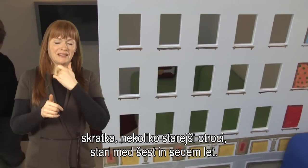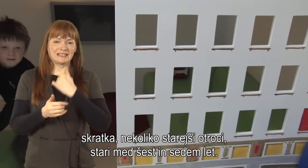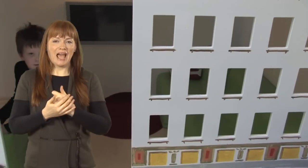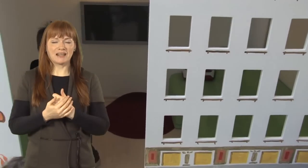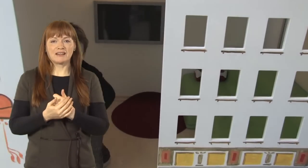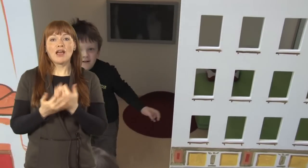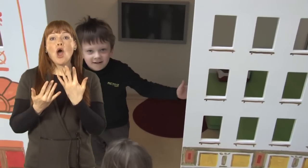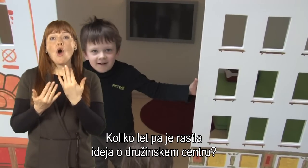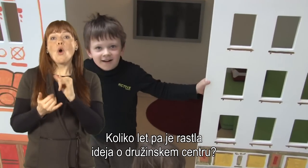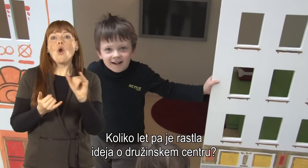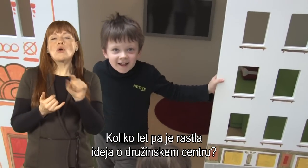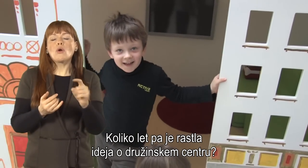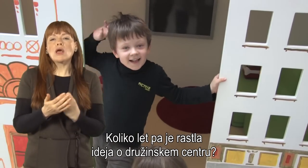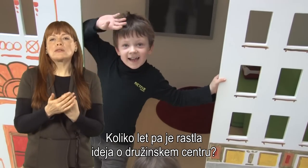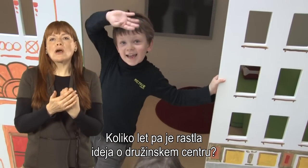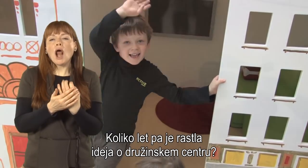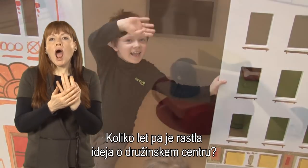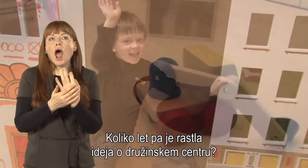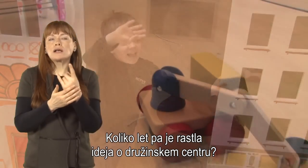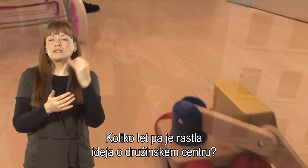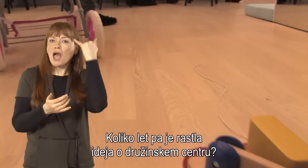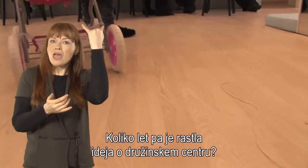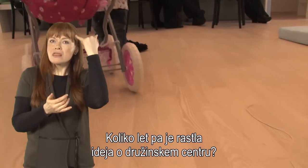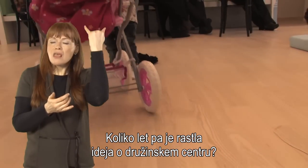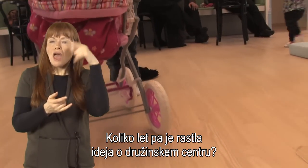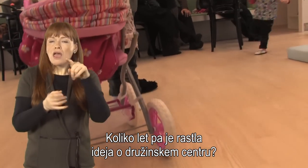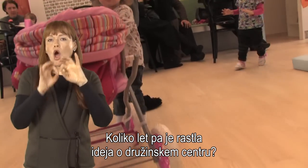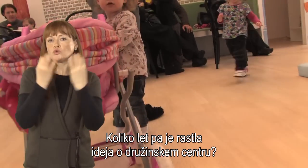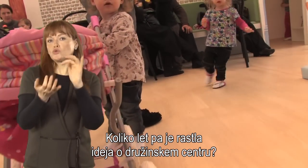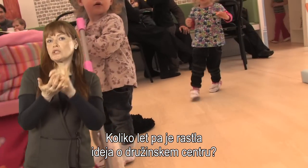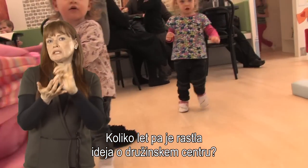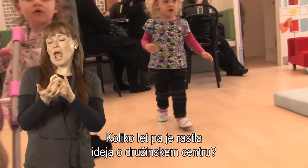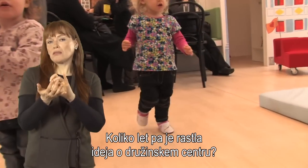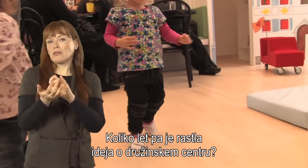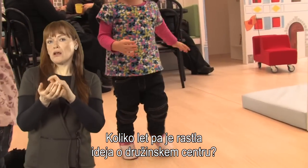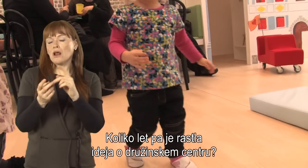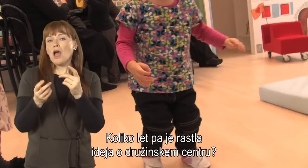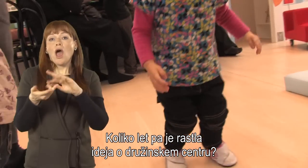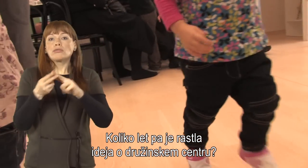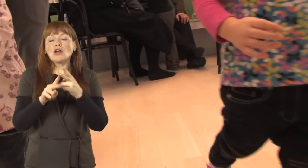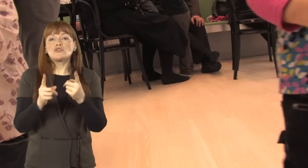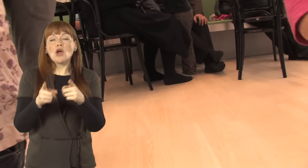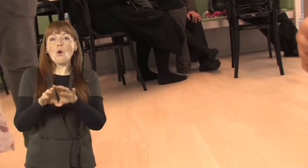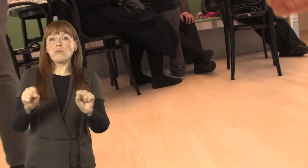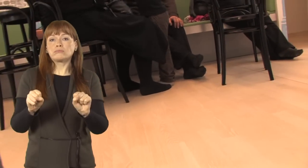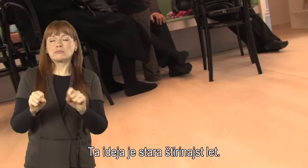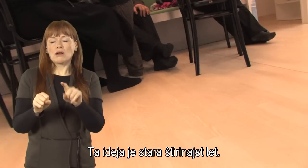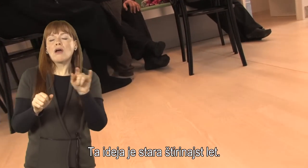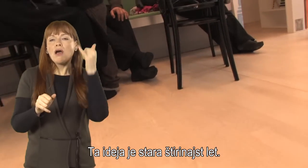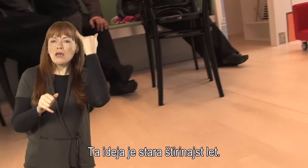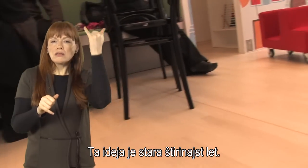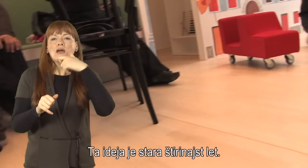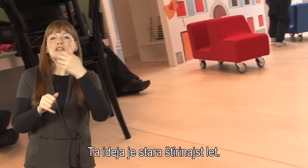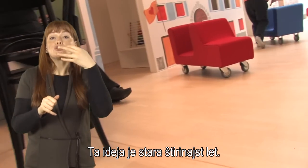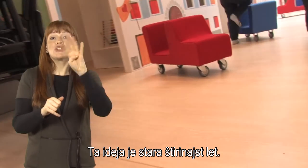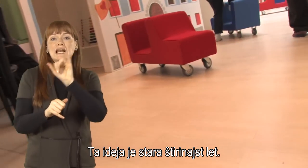let. Koliko let pa je rasla sama ta ideja o takšnem družinskem centru in na kakšen način se je medila potem? Torej, ta ideja